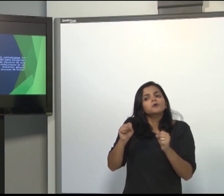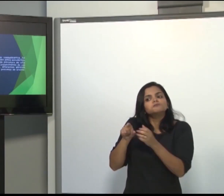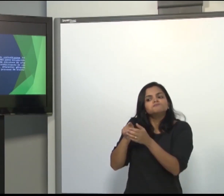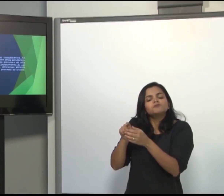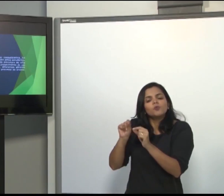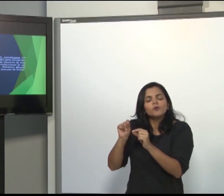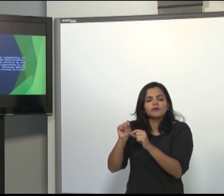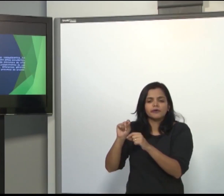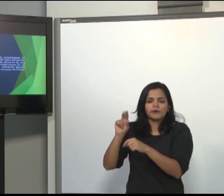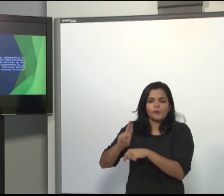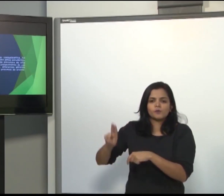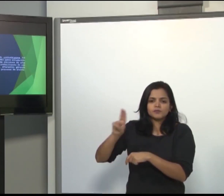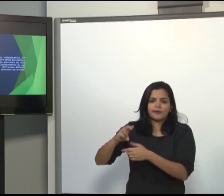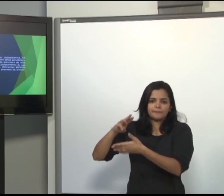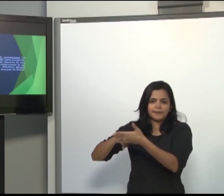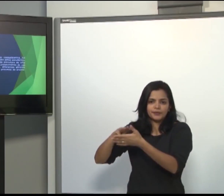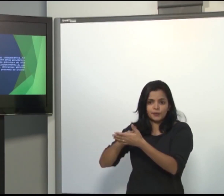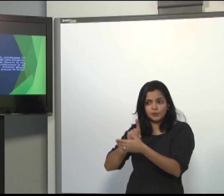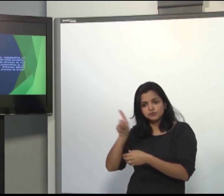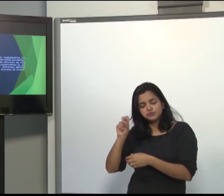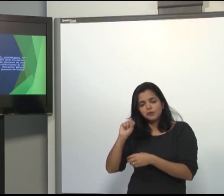Então, temos várias metodologias a serem utilizadas